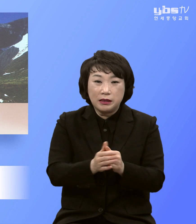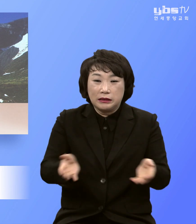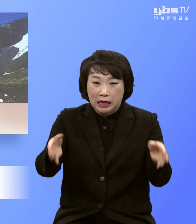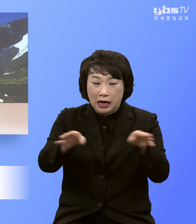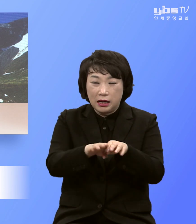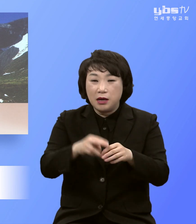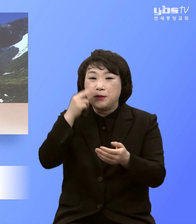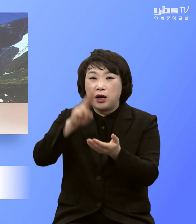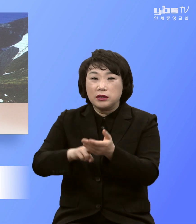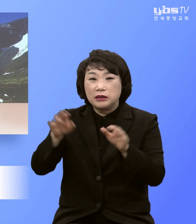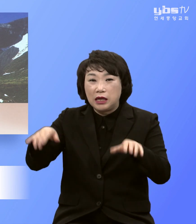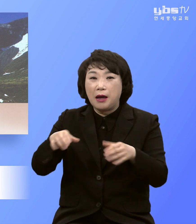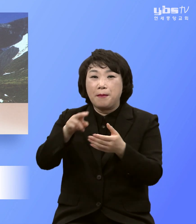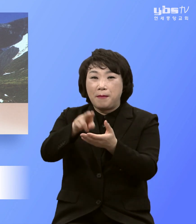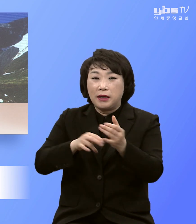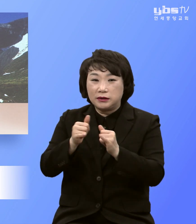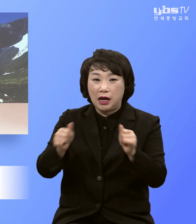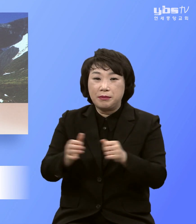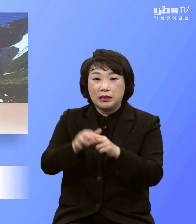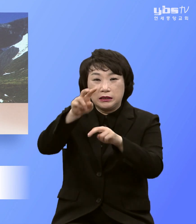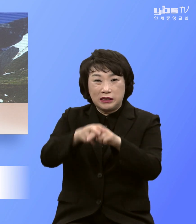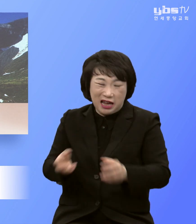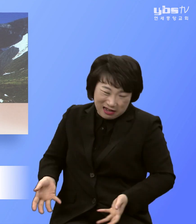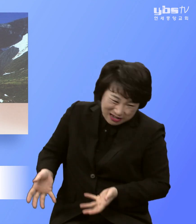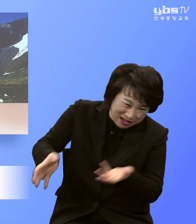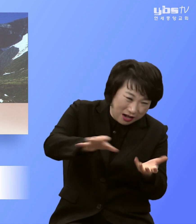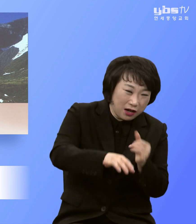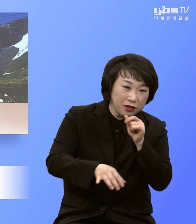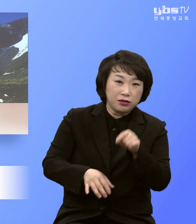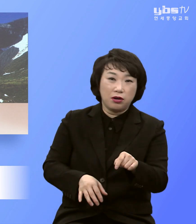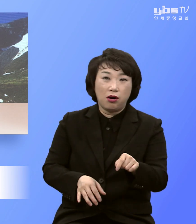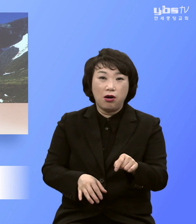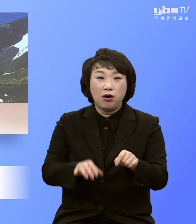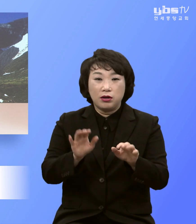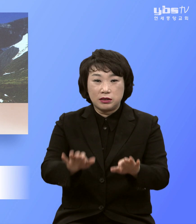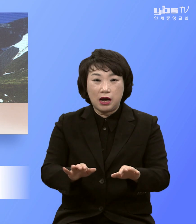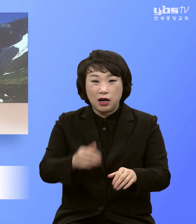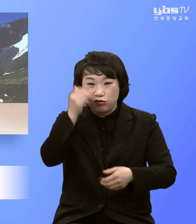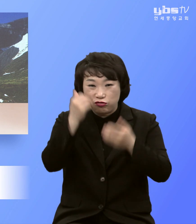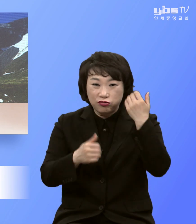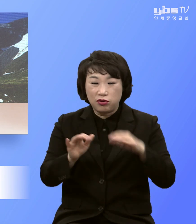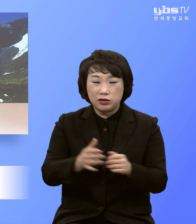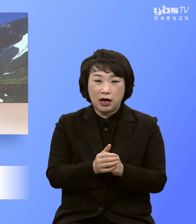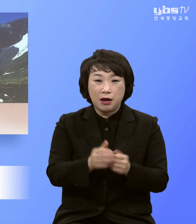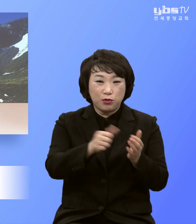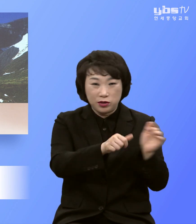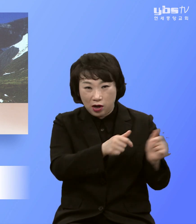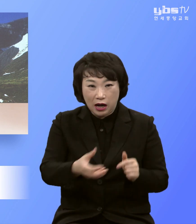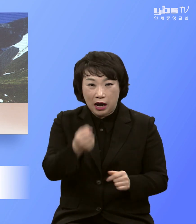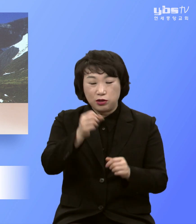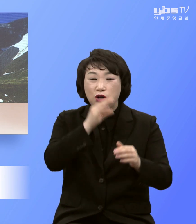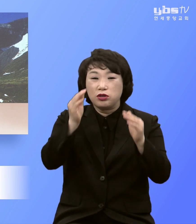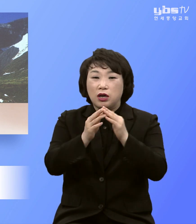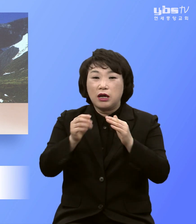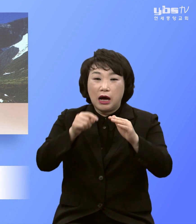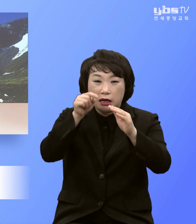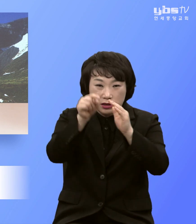상과 비둘기 파는 자들의 의자를 둘러 부시며 아무나 기구를 가지고 성전